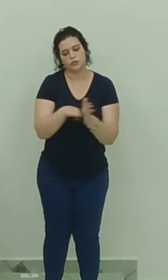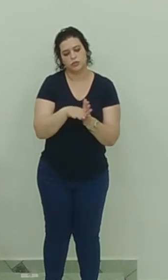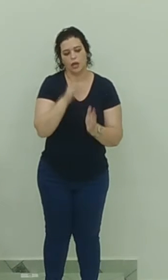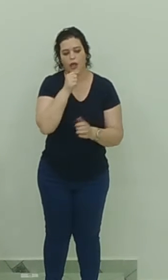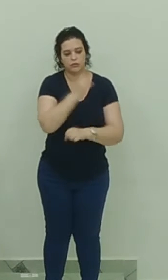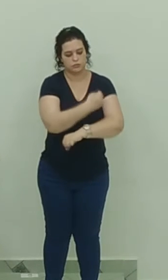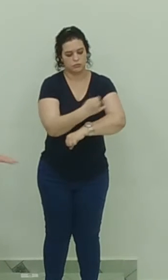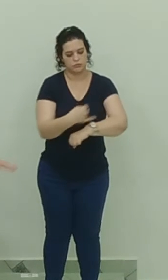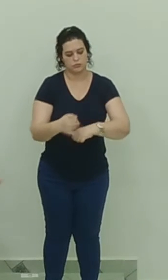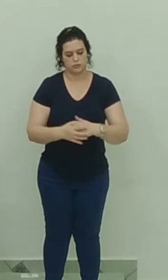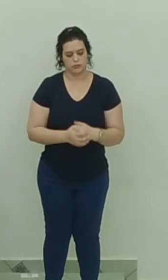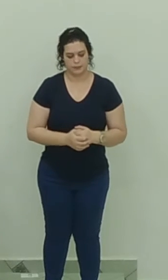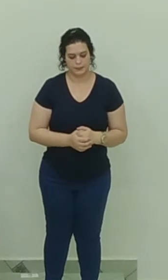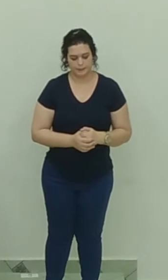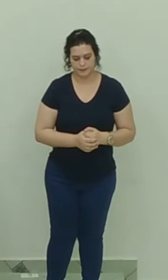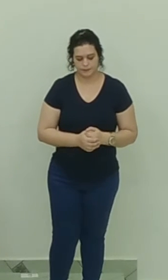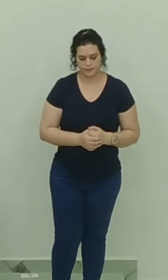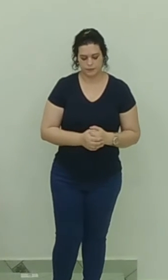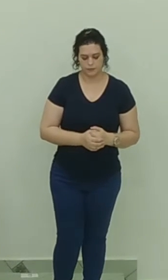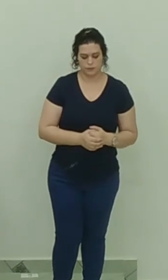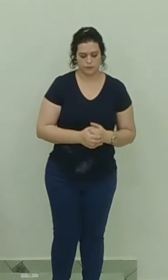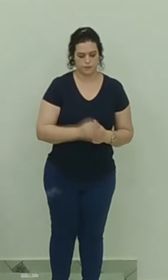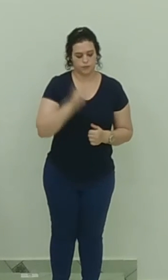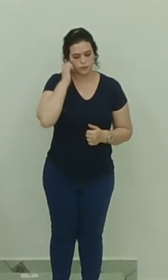Não há nenhuma primazia neles.